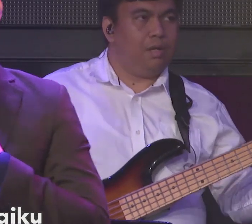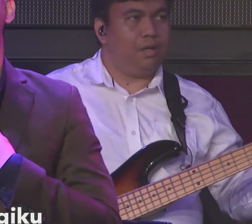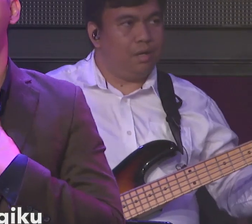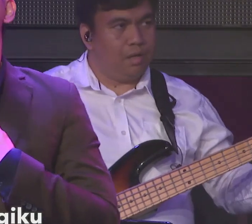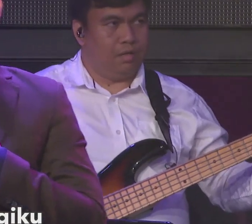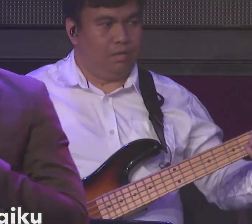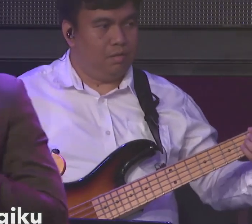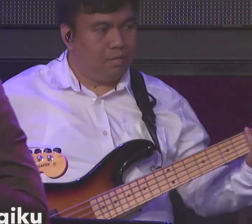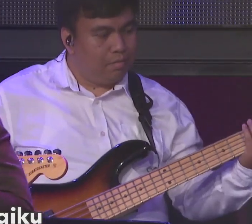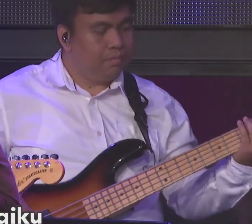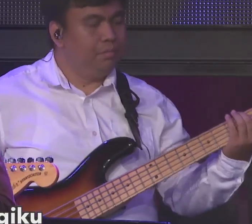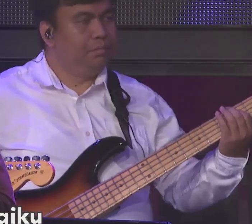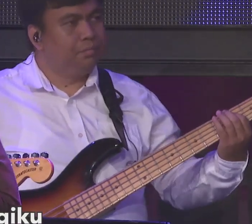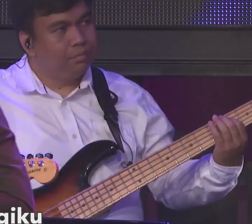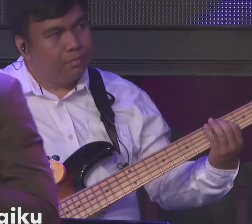sempurna, Kau